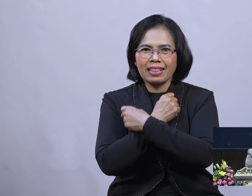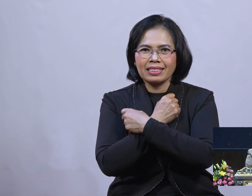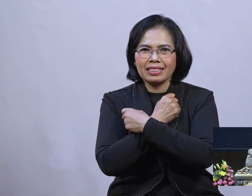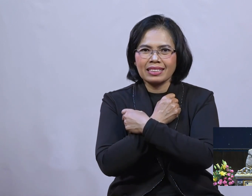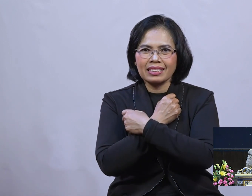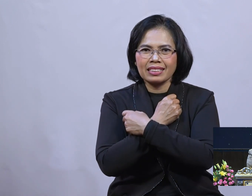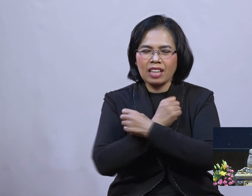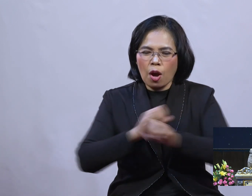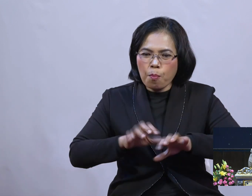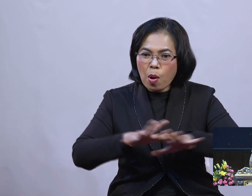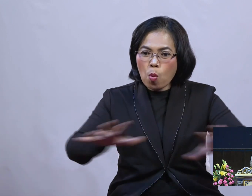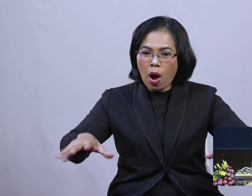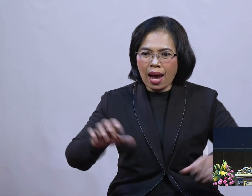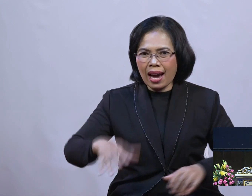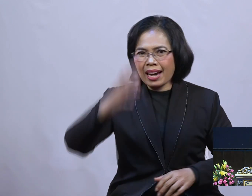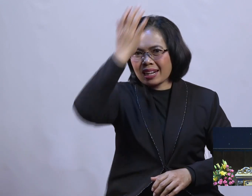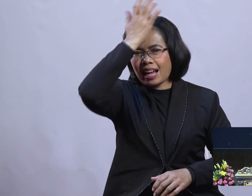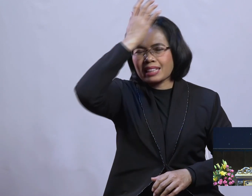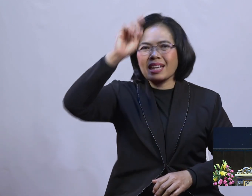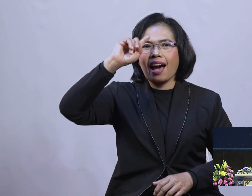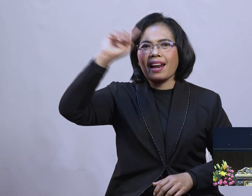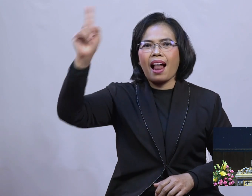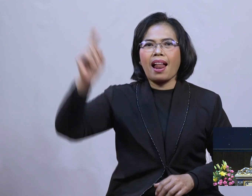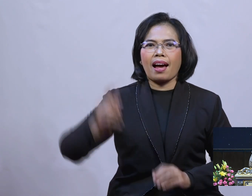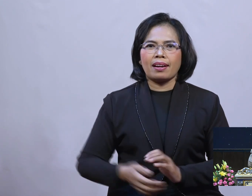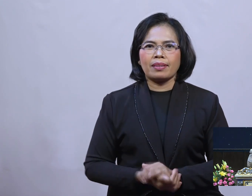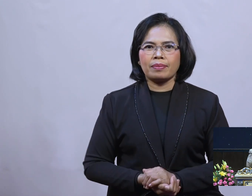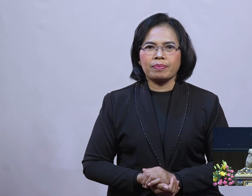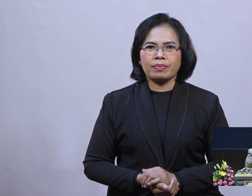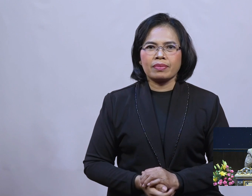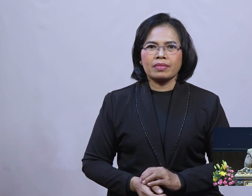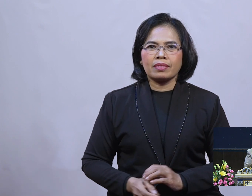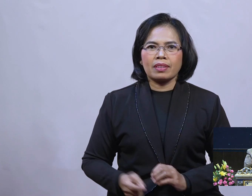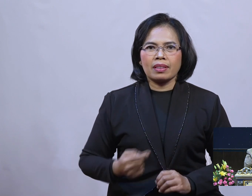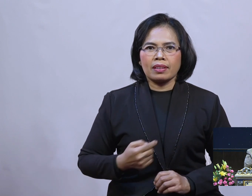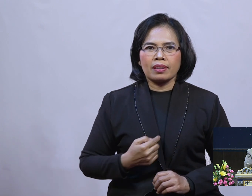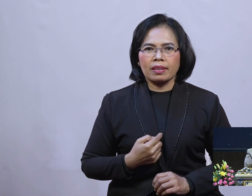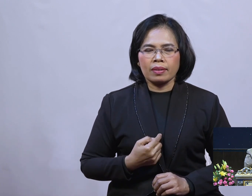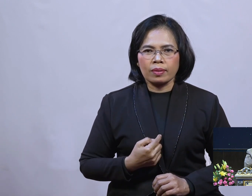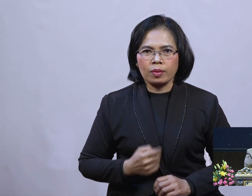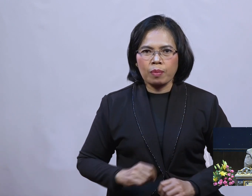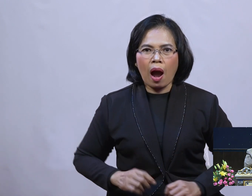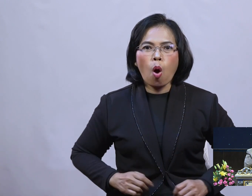aku meluaskan Kerajaan Allah lakuma hidup semakin